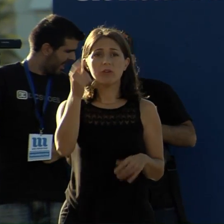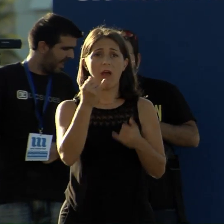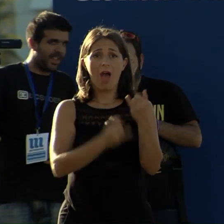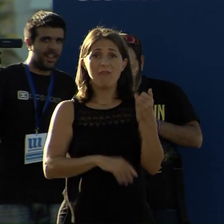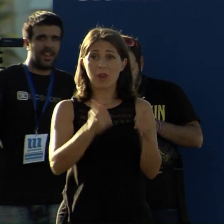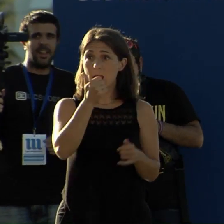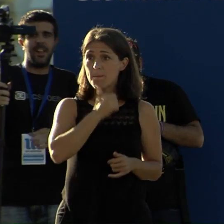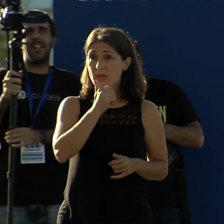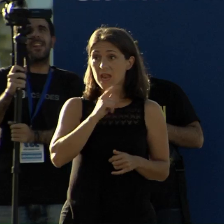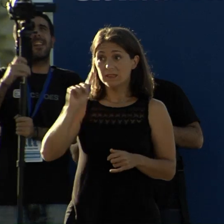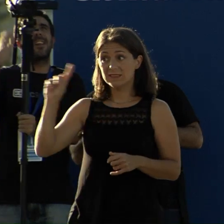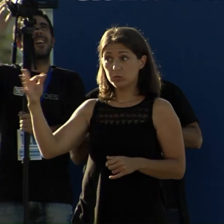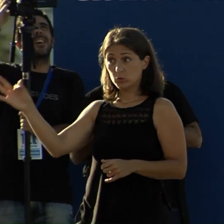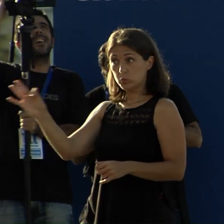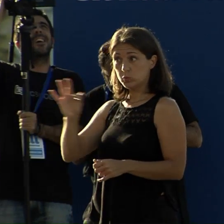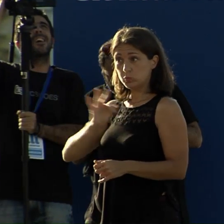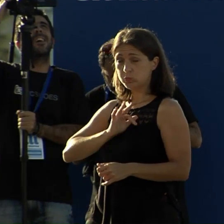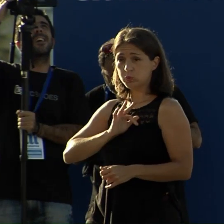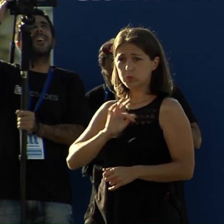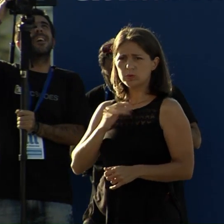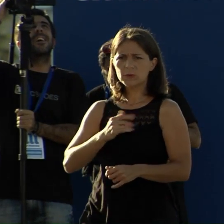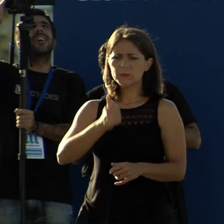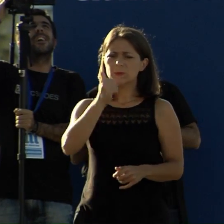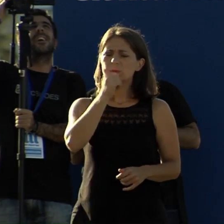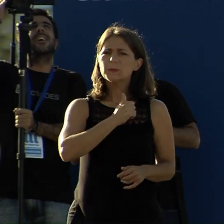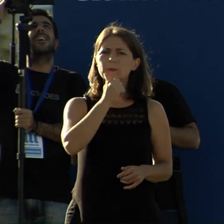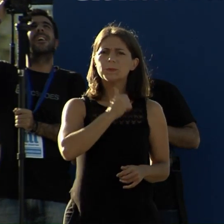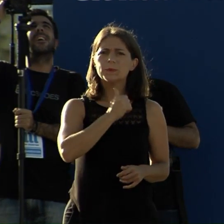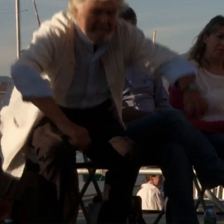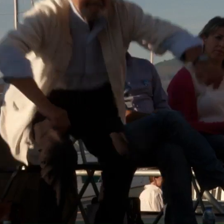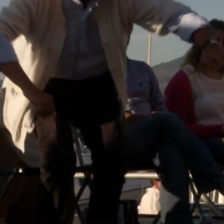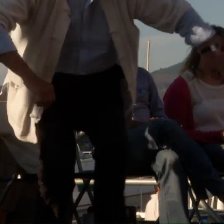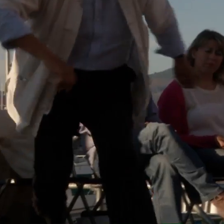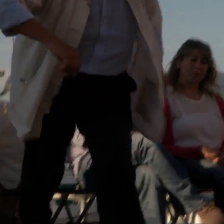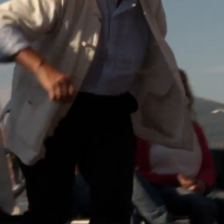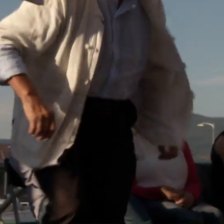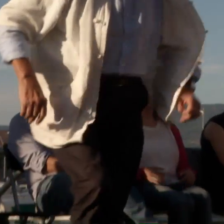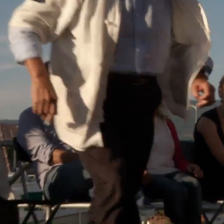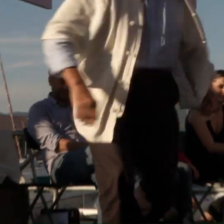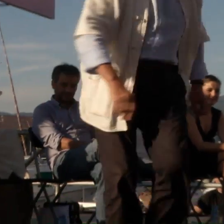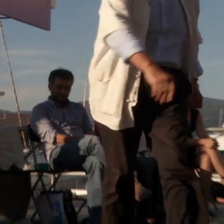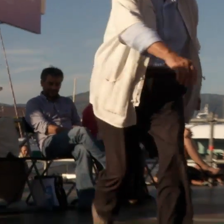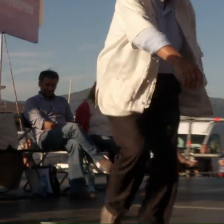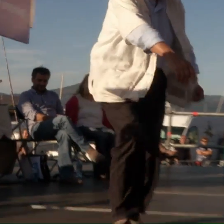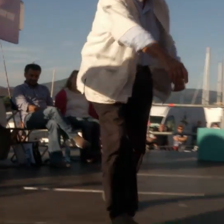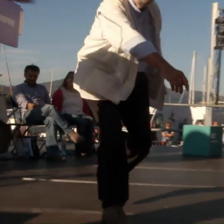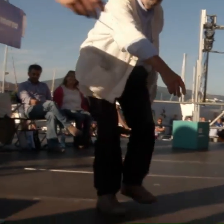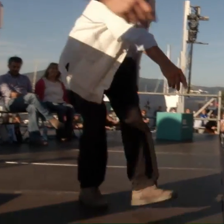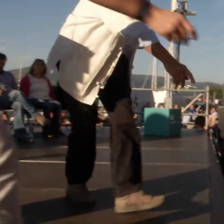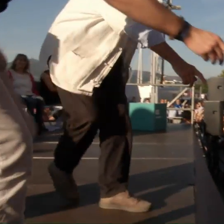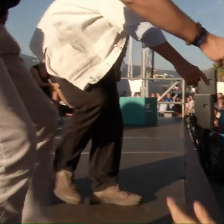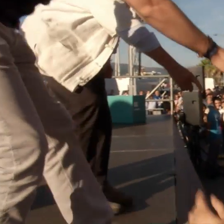José Manuel Beiras? José Manuel es... enseguida... es mejor así.